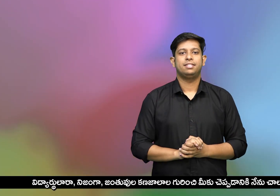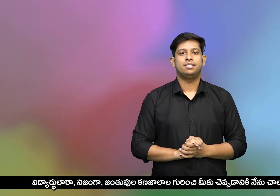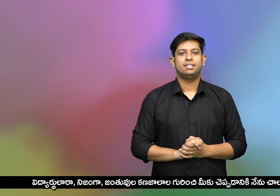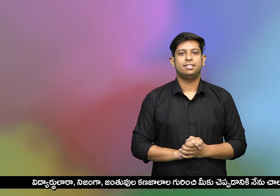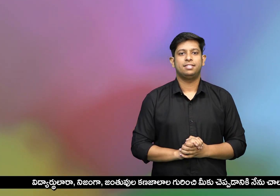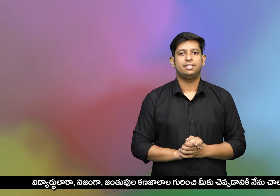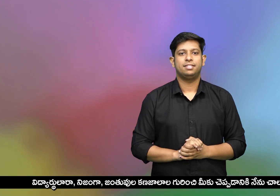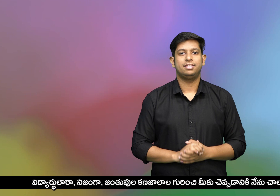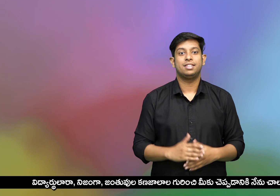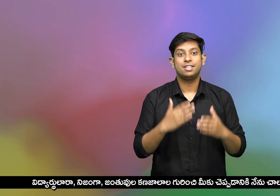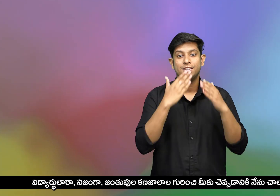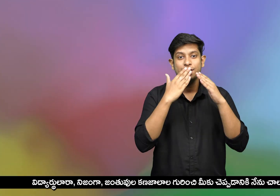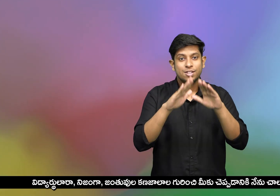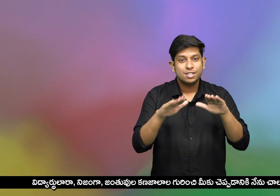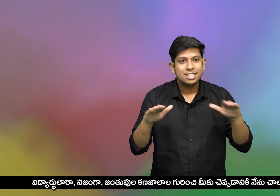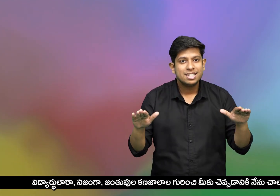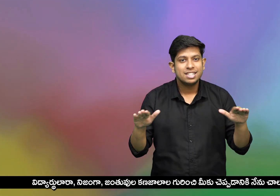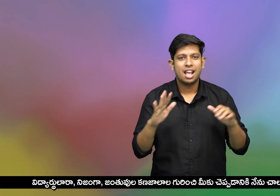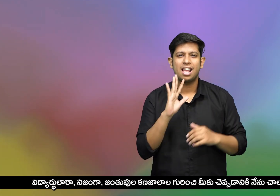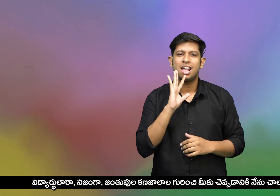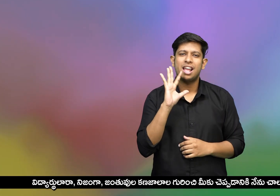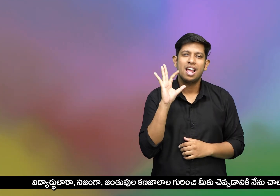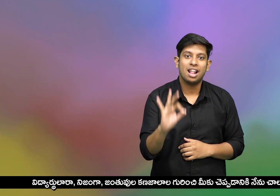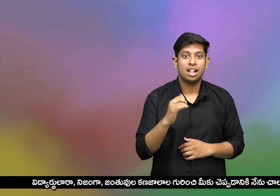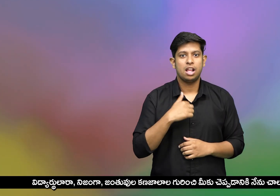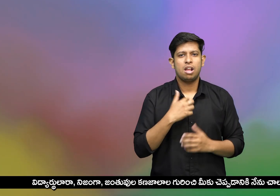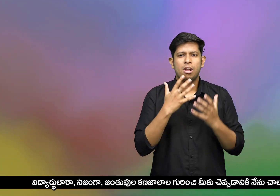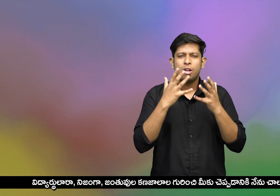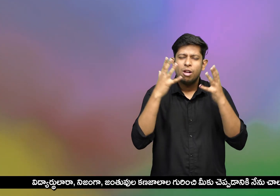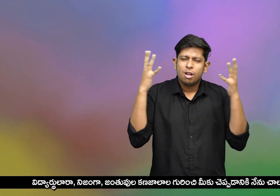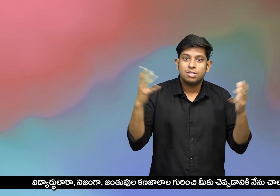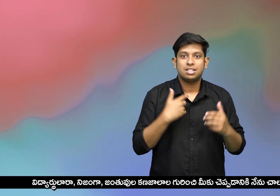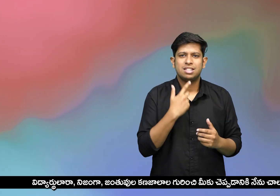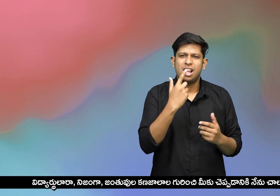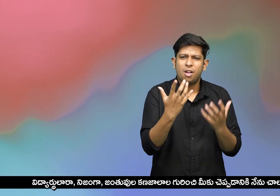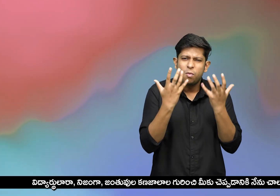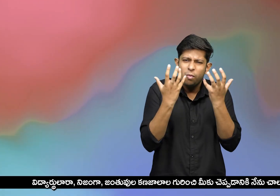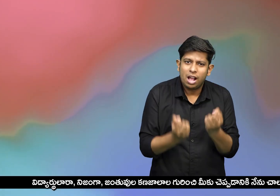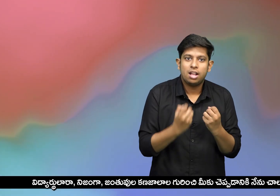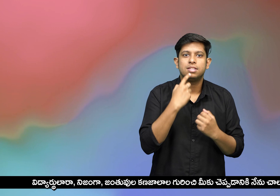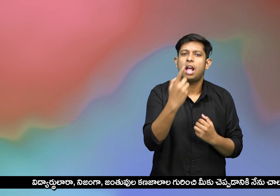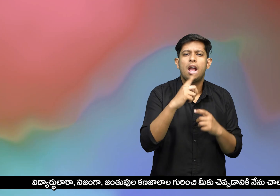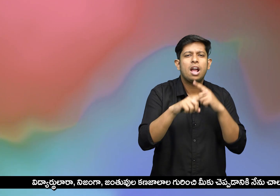విద్యార్థులారా? నిజంగా జంతువుల కణజాలాల గురించి మీకు చెప్పడానికి నేను చాలా ఆసక్తిగా